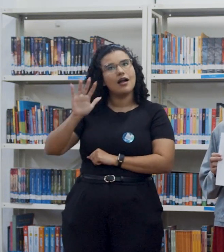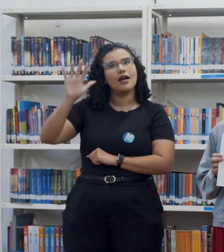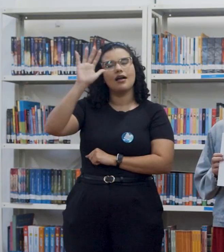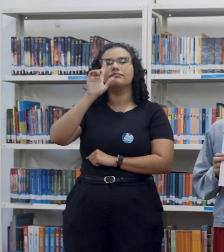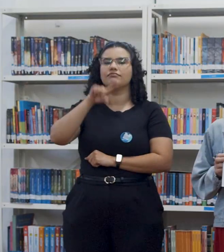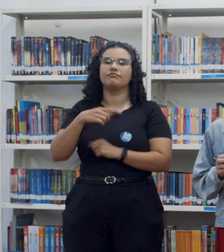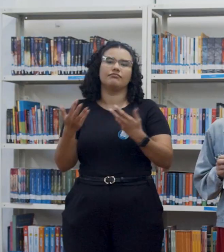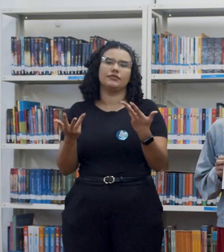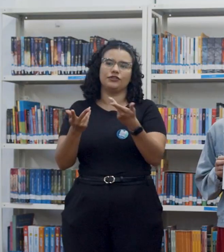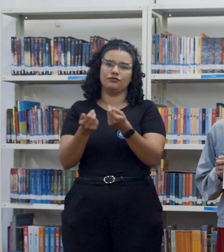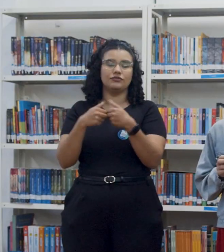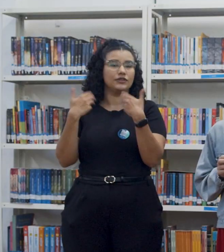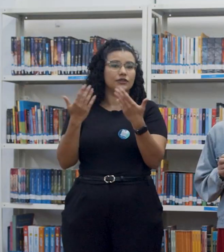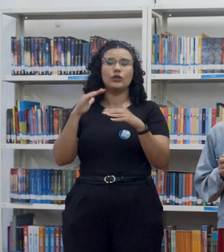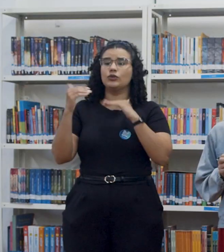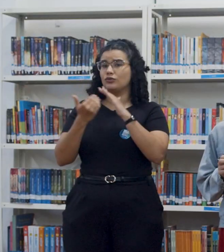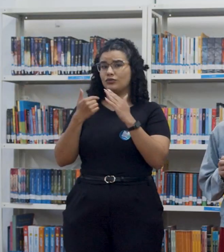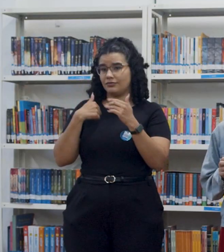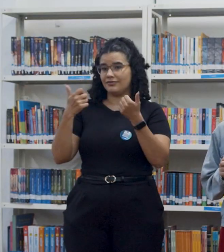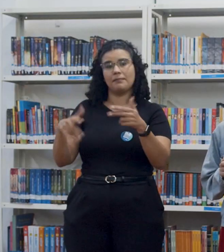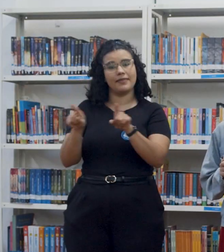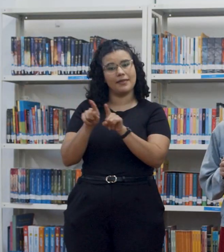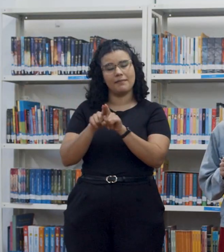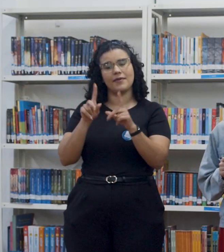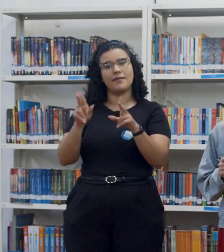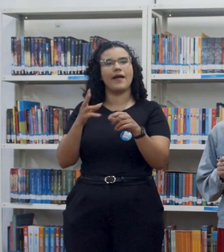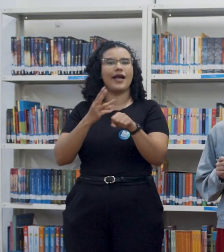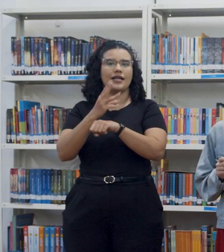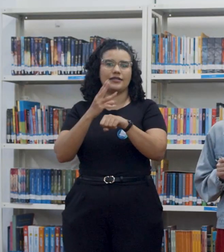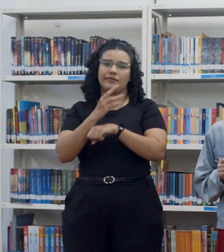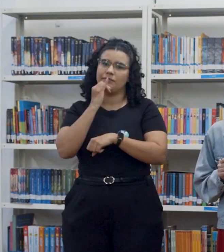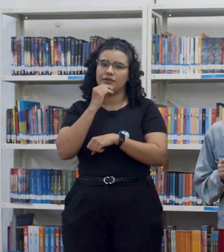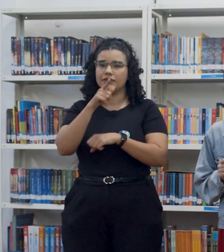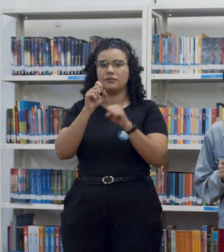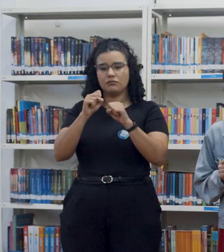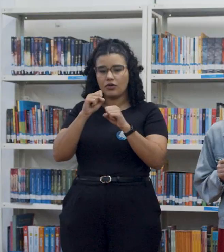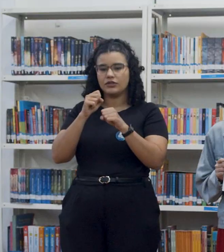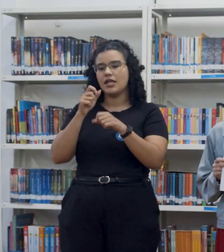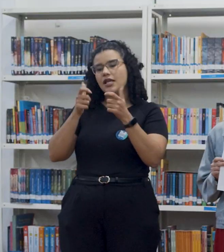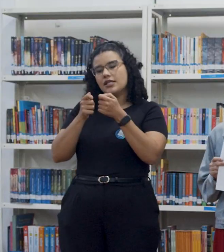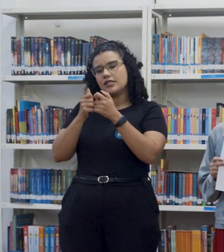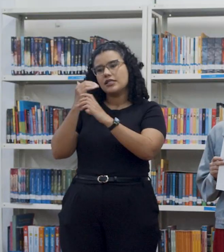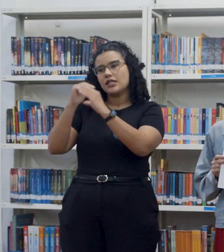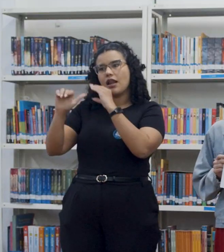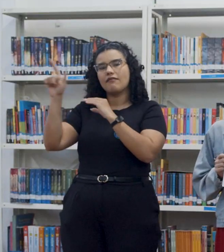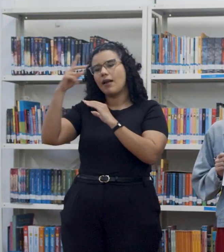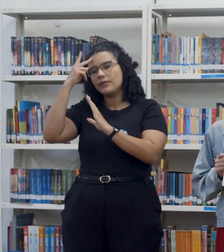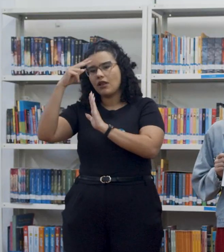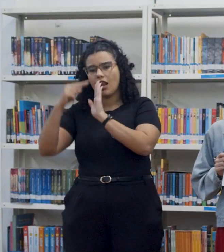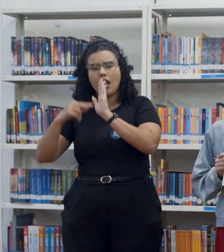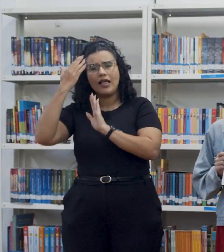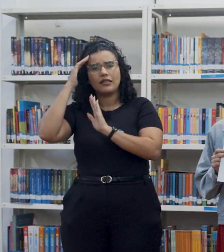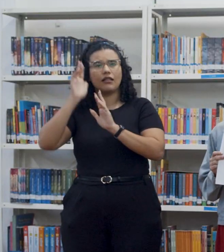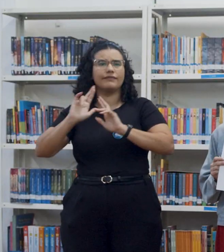E aquilo que eu falo do WhatsApp, gente. Eu posso escrever uma coisa e a pessoa lê outra. Sim. Né? E